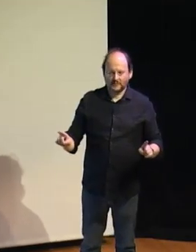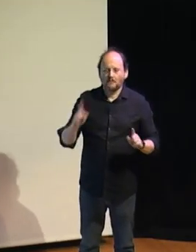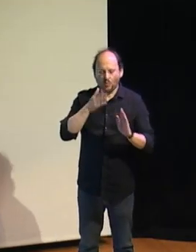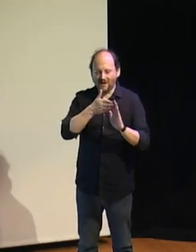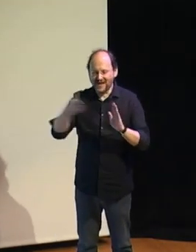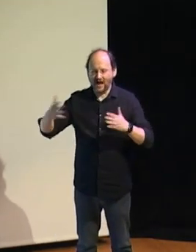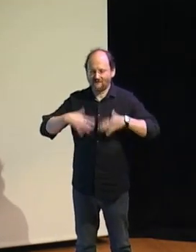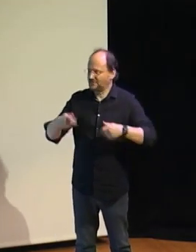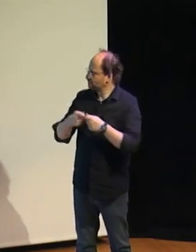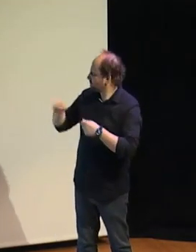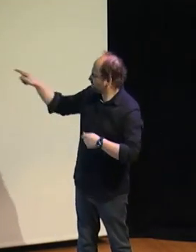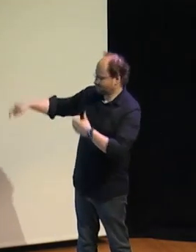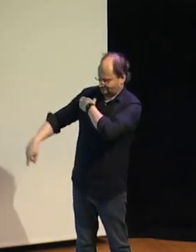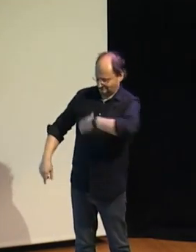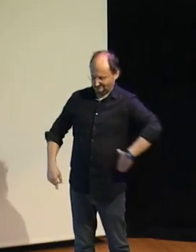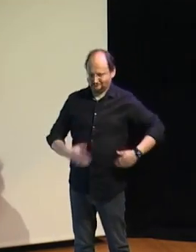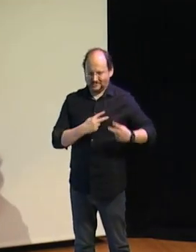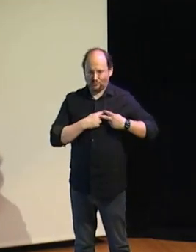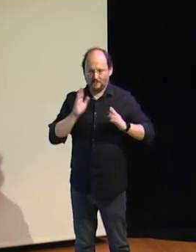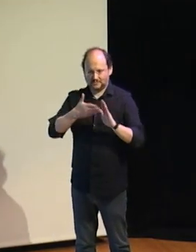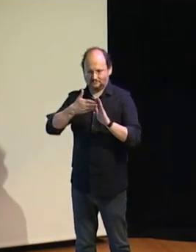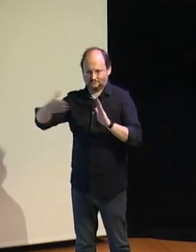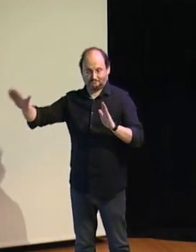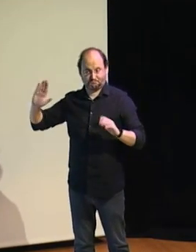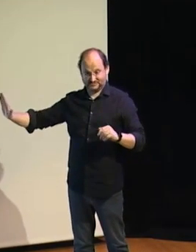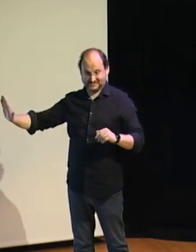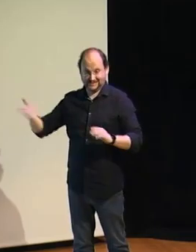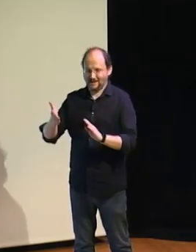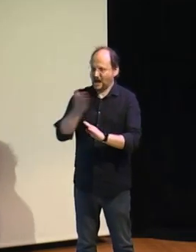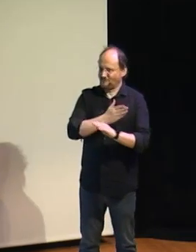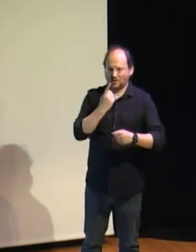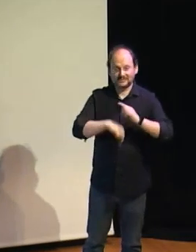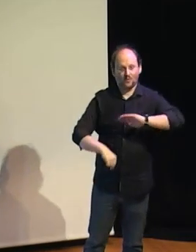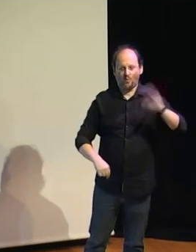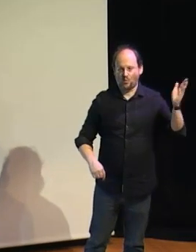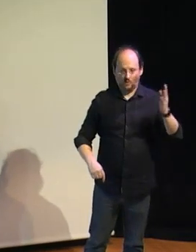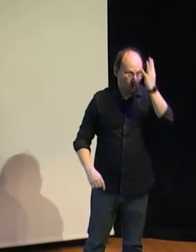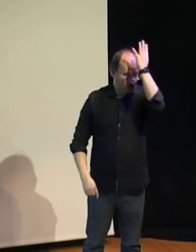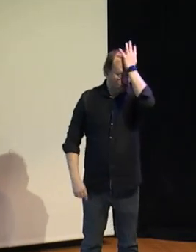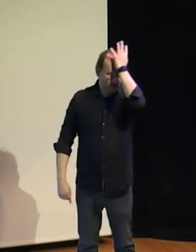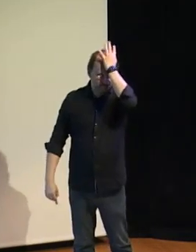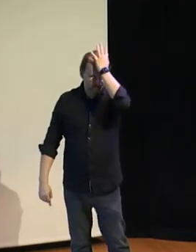brouettes. Et à cette époque-là, on peut décrire ces signes-là comme existants à travers l'observation qu'on